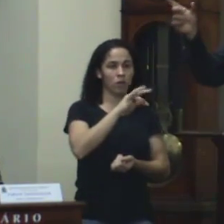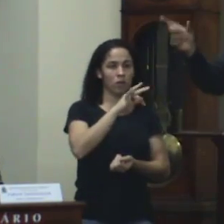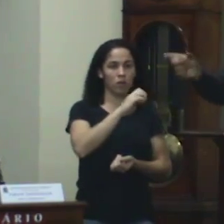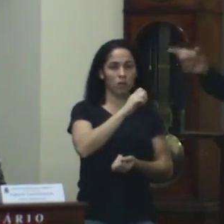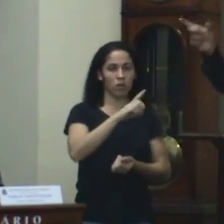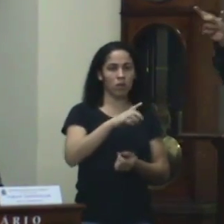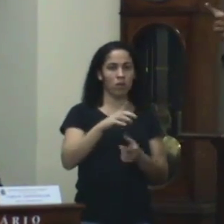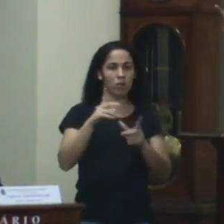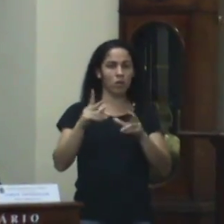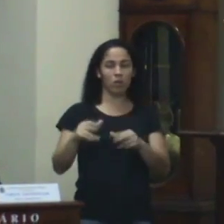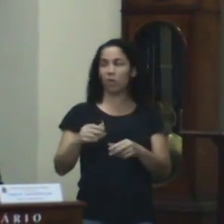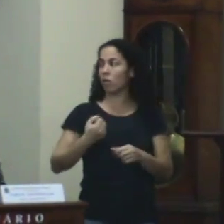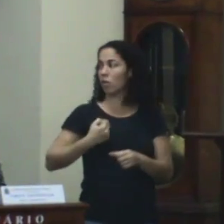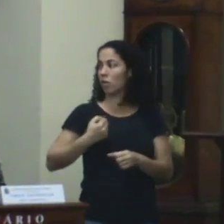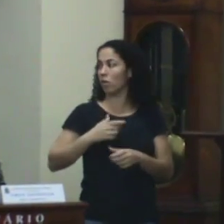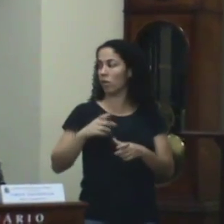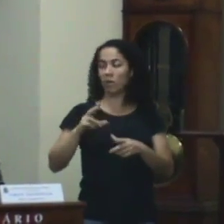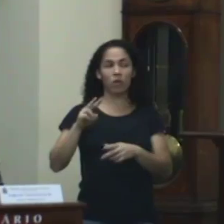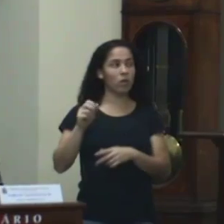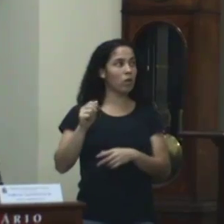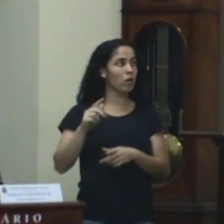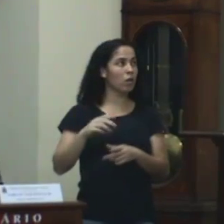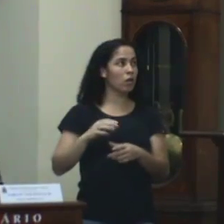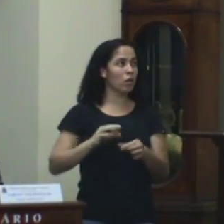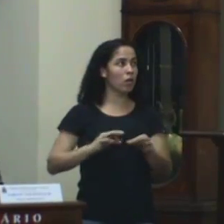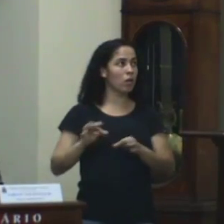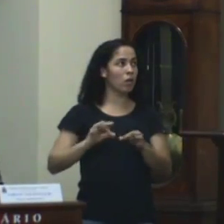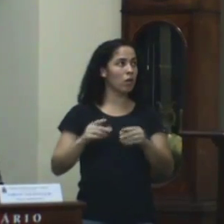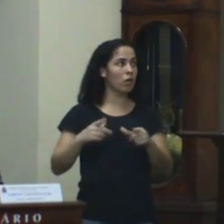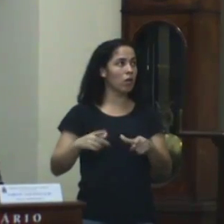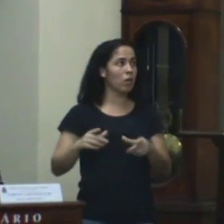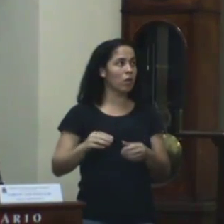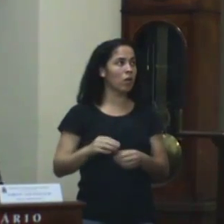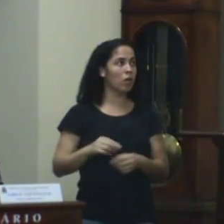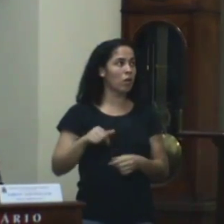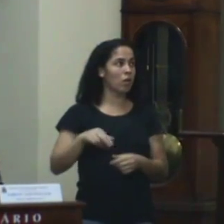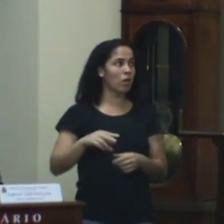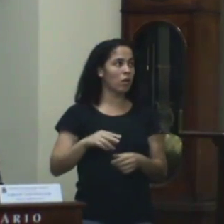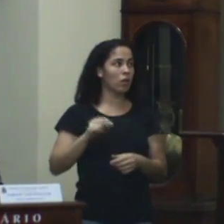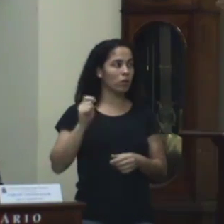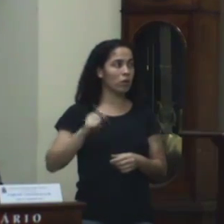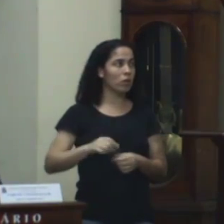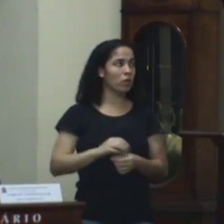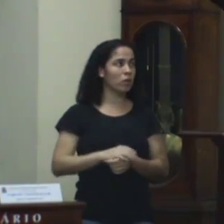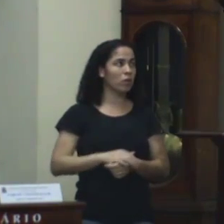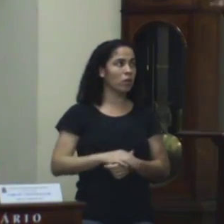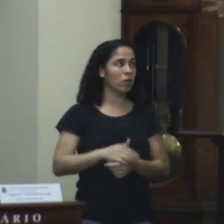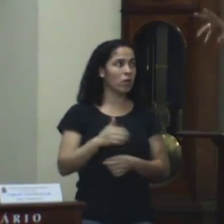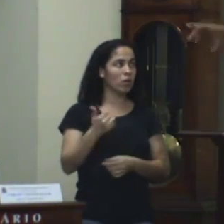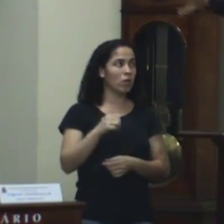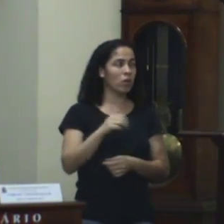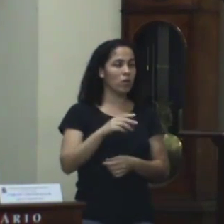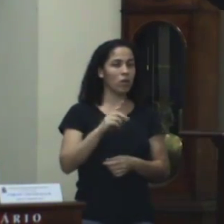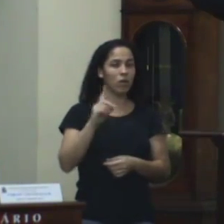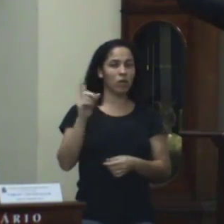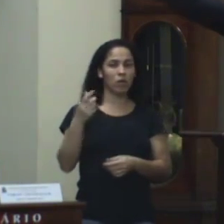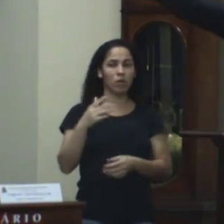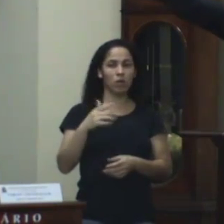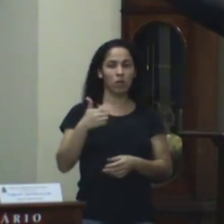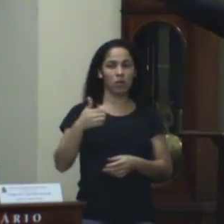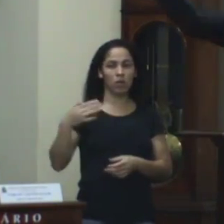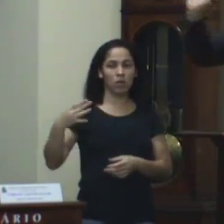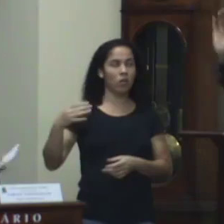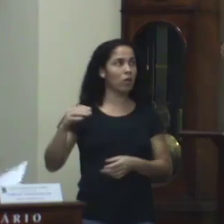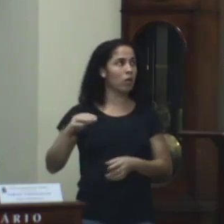não condizia com o número de vagas no processo legal real de número de vagas viáveis. Era 11.146, o outro